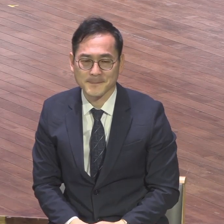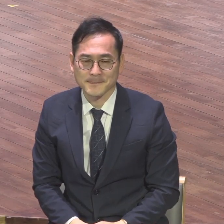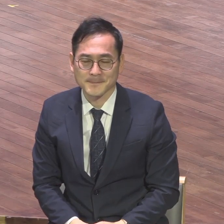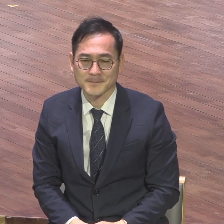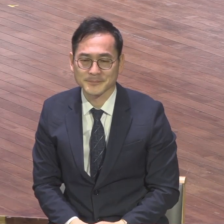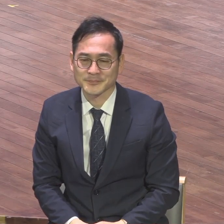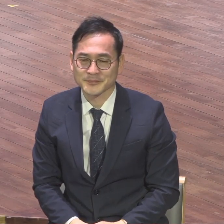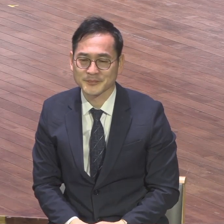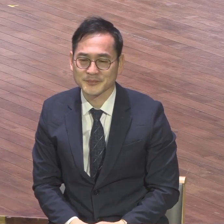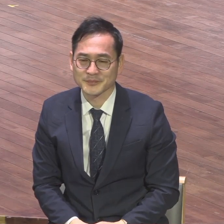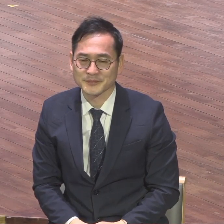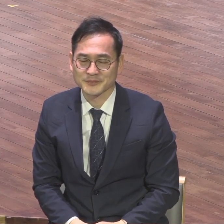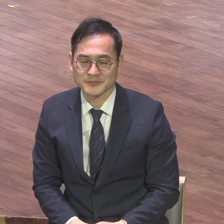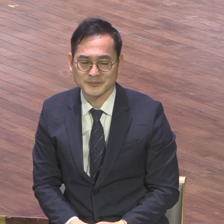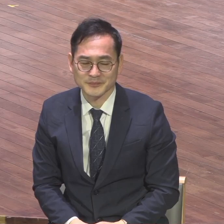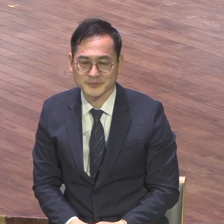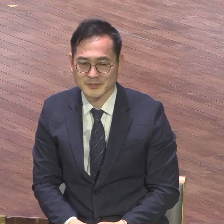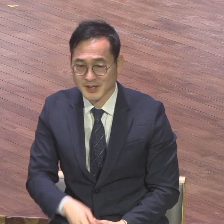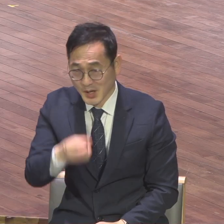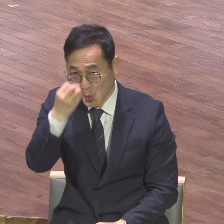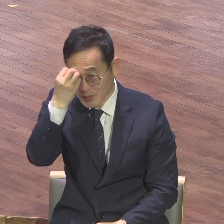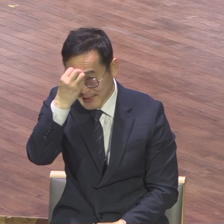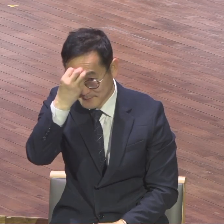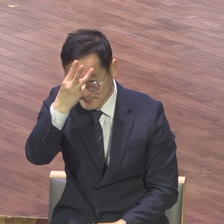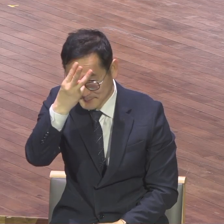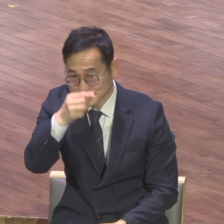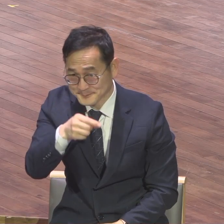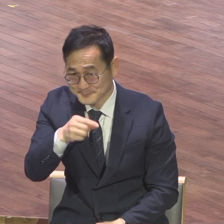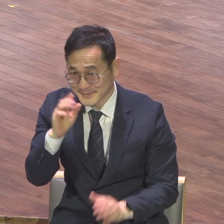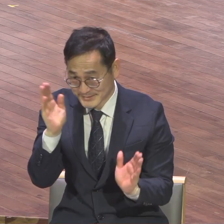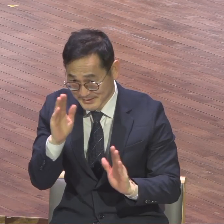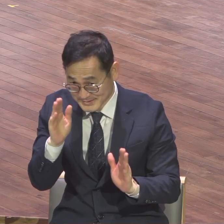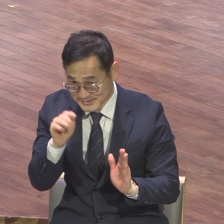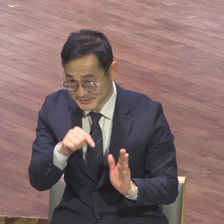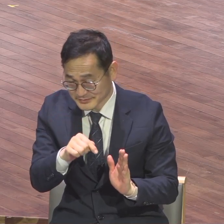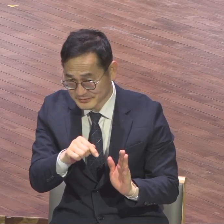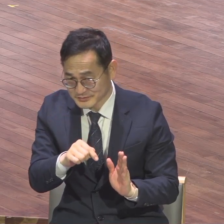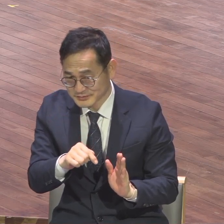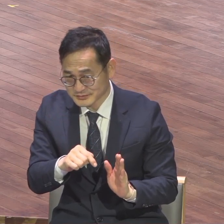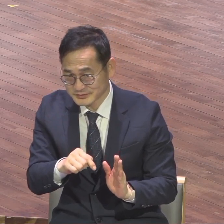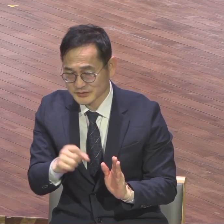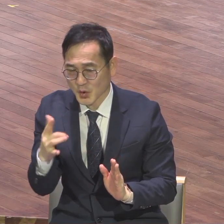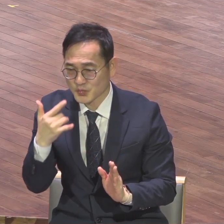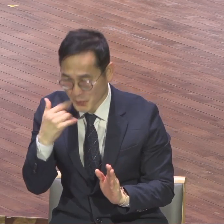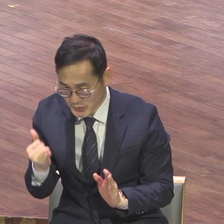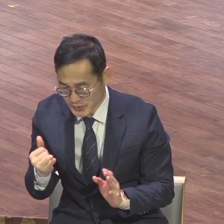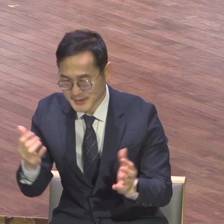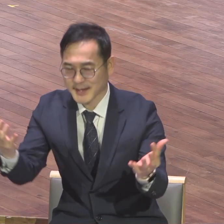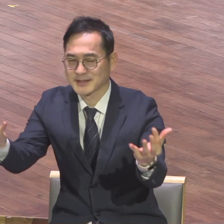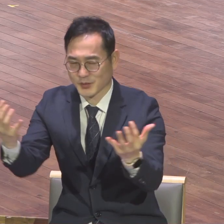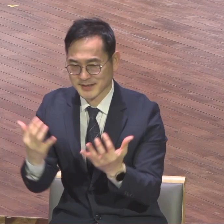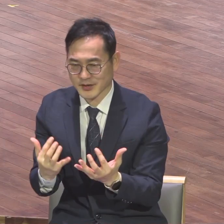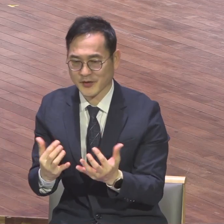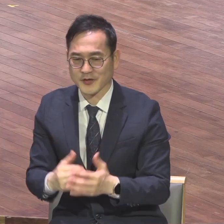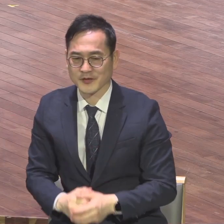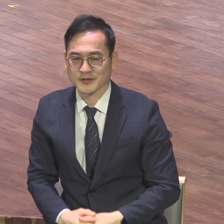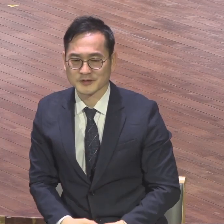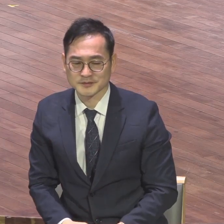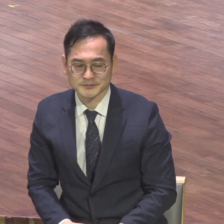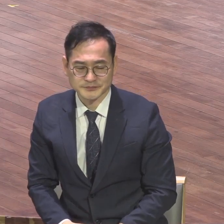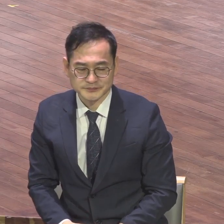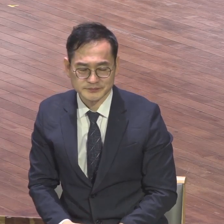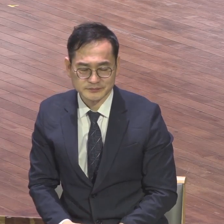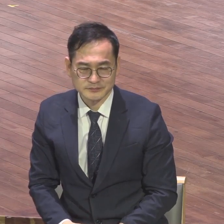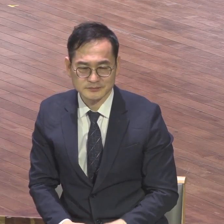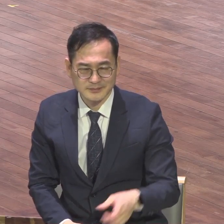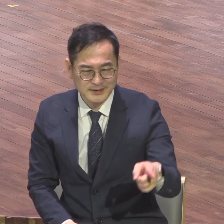시험인데 우리 고3 수험생들 부모들 같이 교회 나와서 교회 나와서 아이들은 시험 친다고 땀 흘리는데